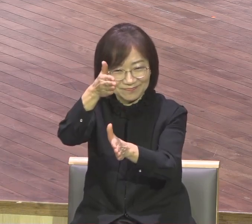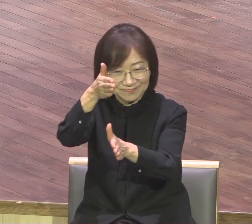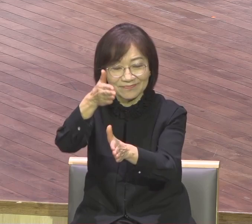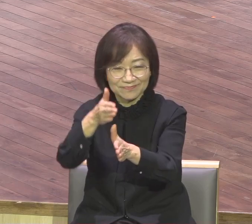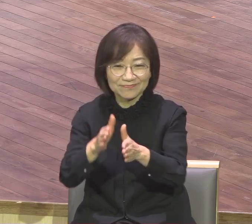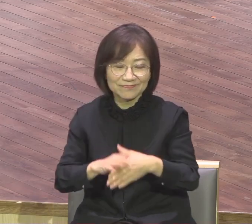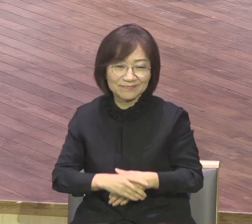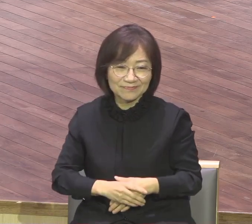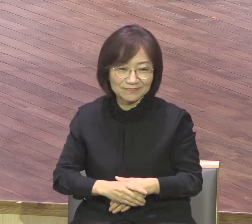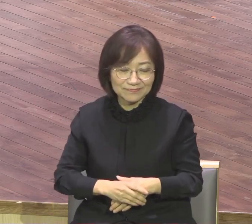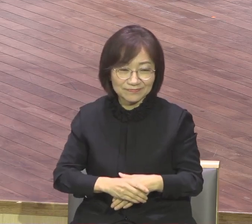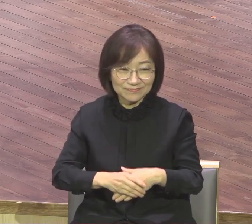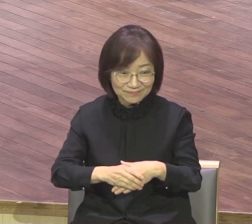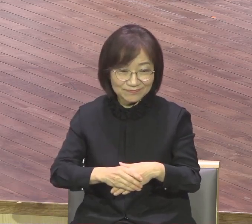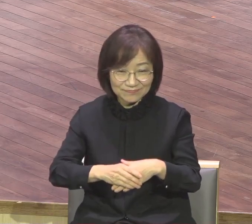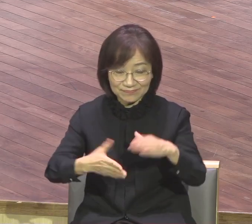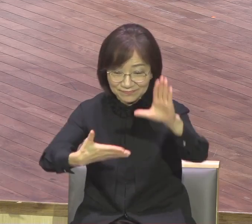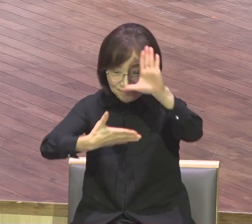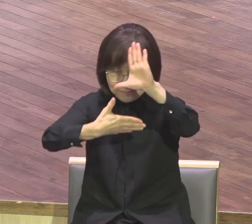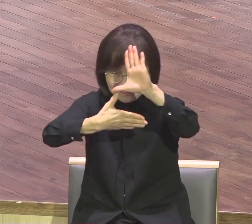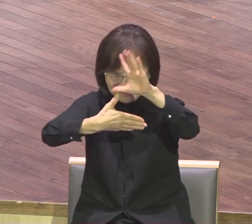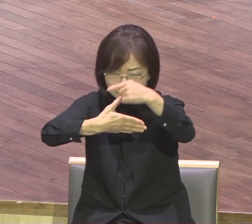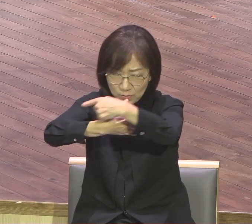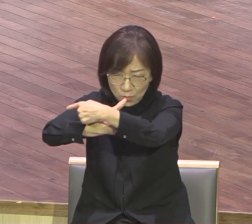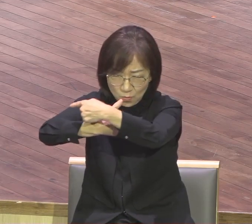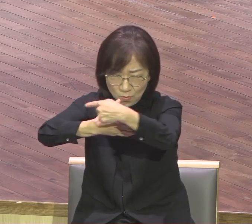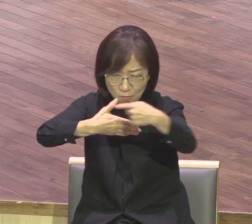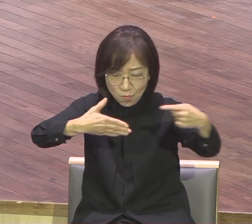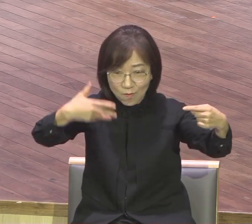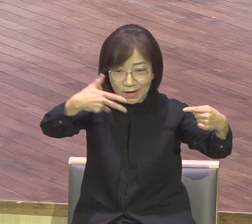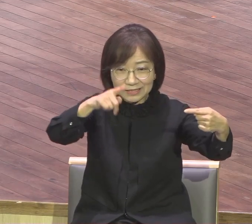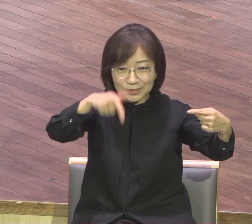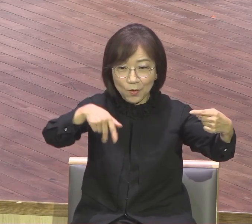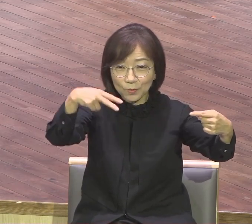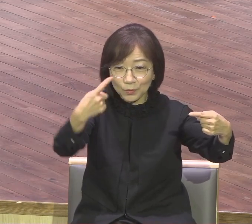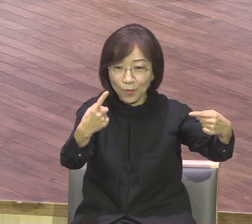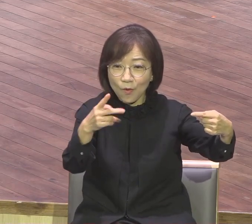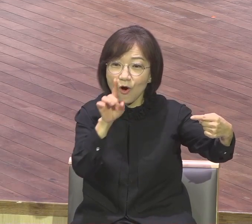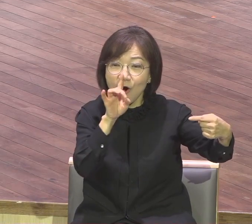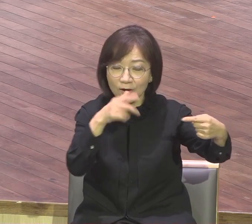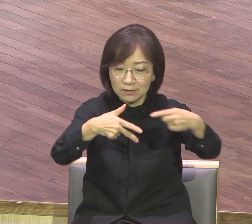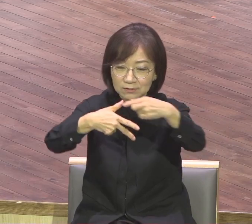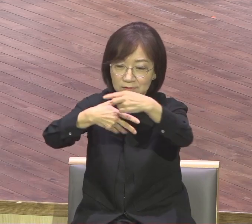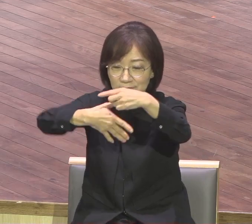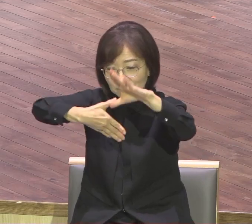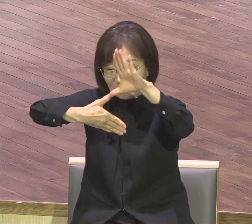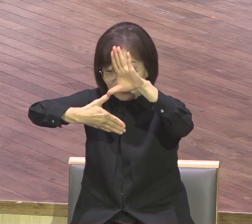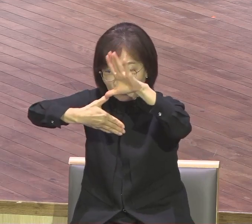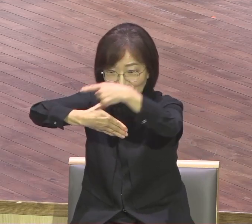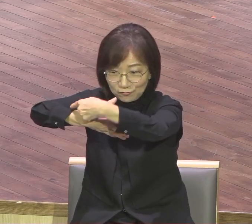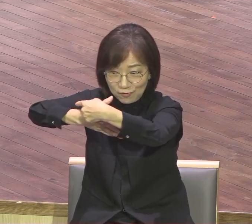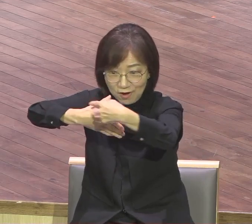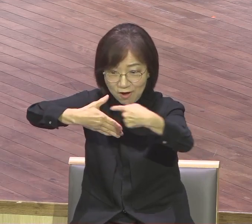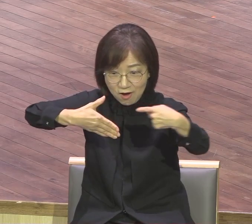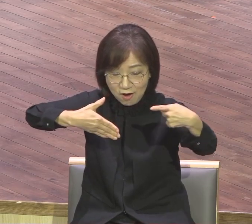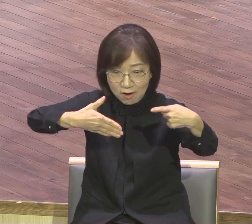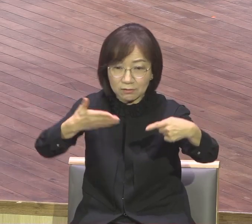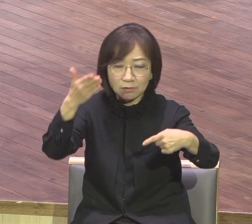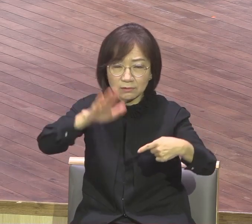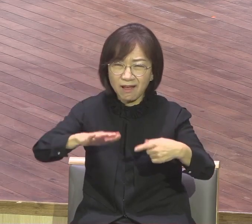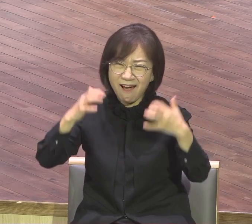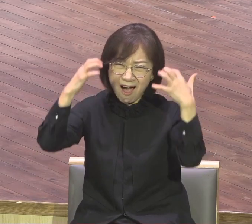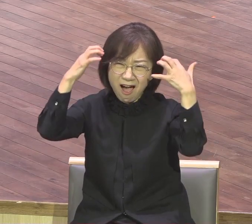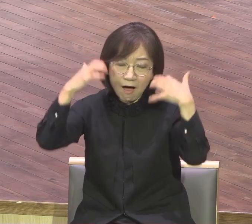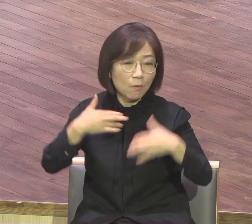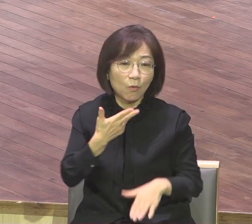굉장히 지도를 보면 적도에 가까이 있는데도 그렇게 덥지 않고 우리나라 가을